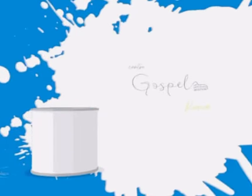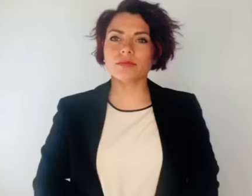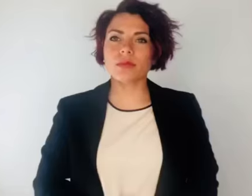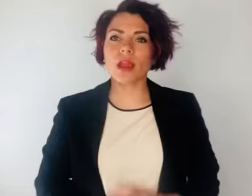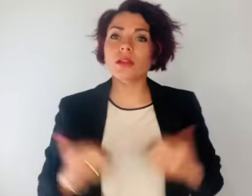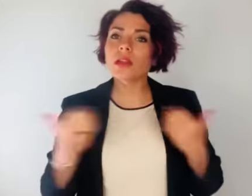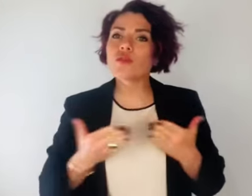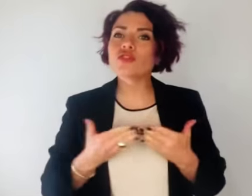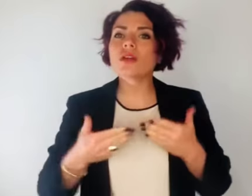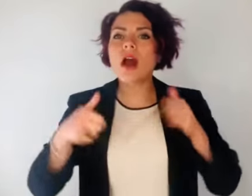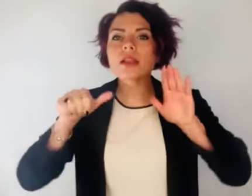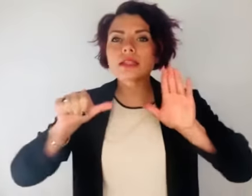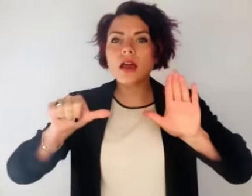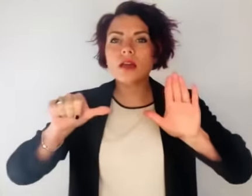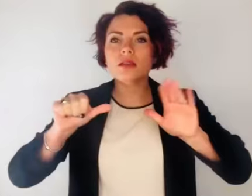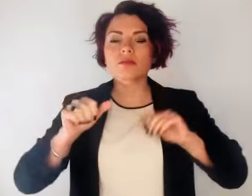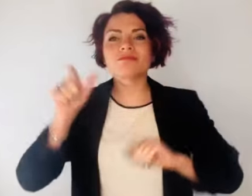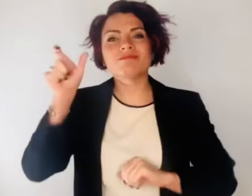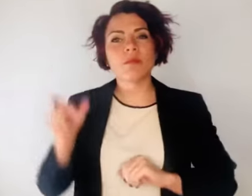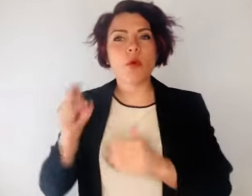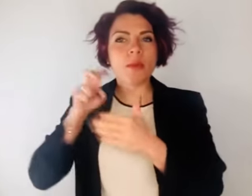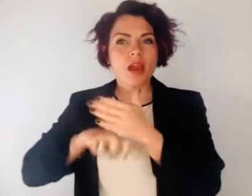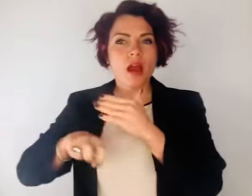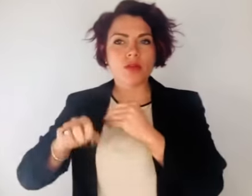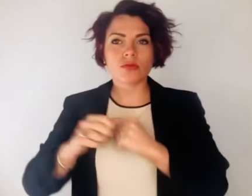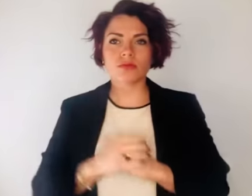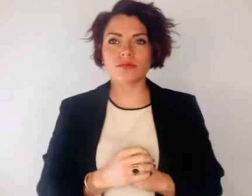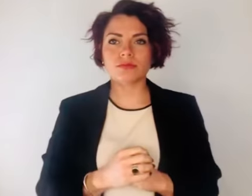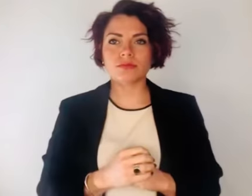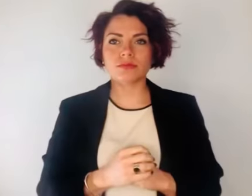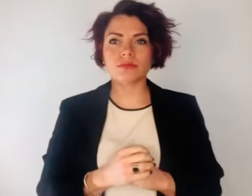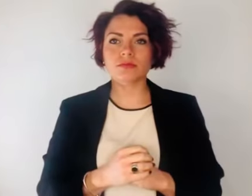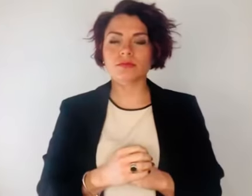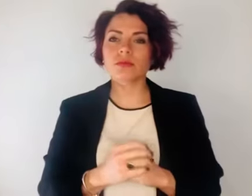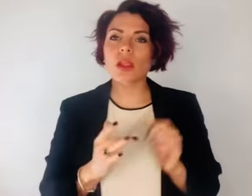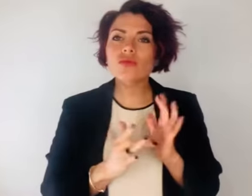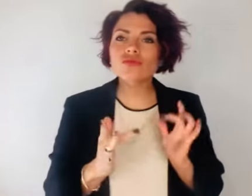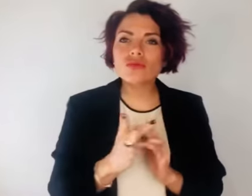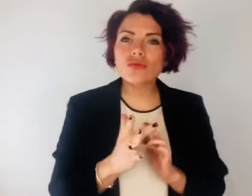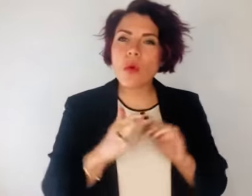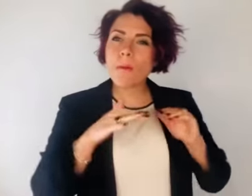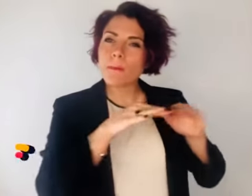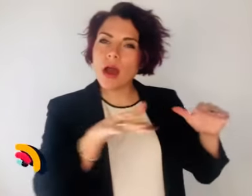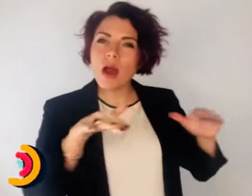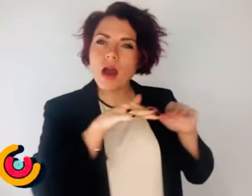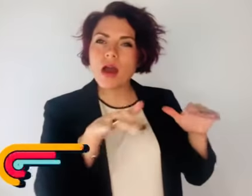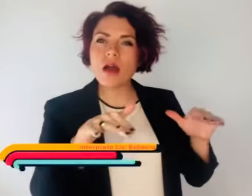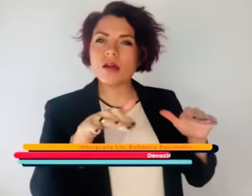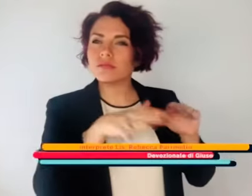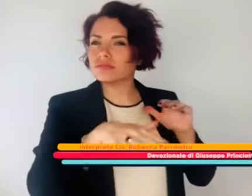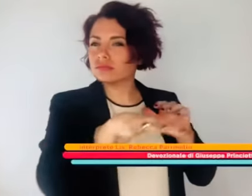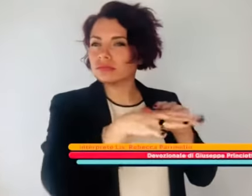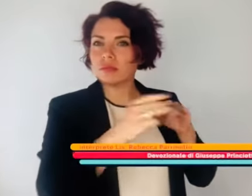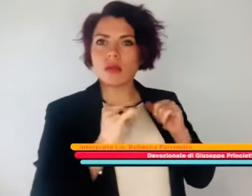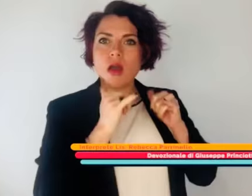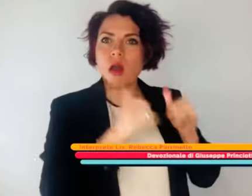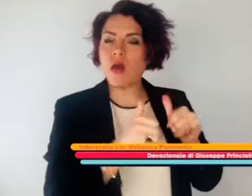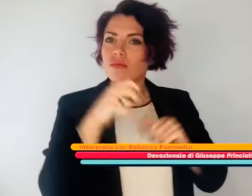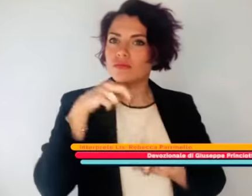devozionale numero 6 il pubblica gesù uscì di nuovo verso il mare e tutta la gente